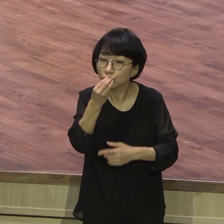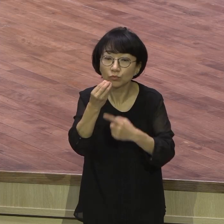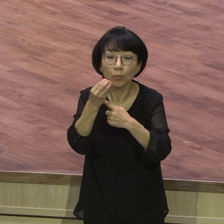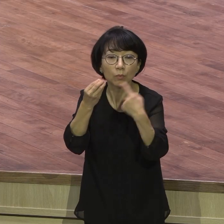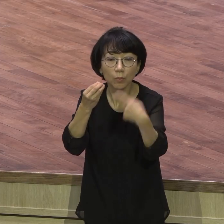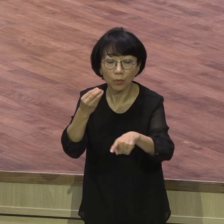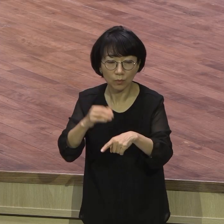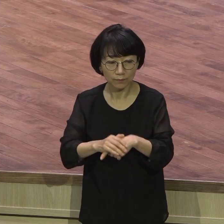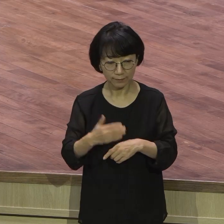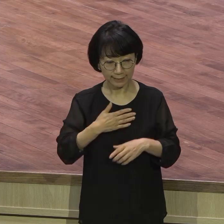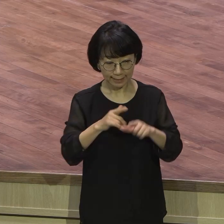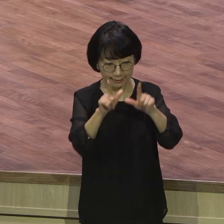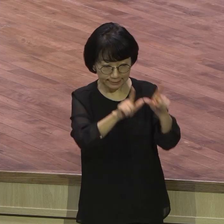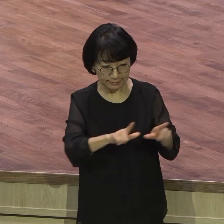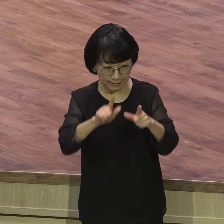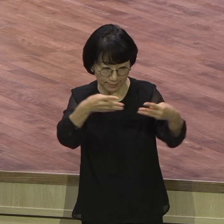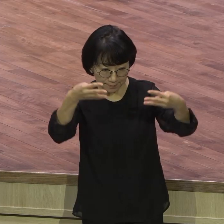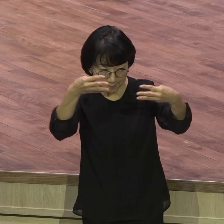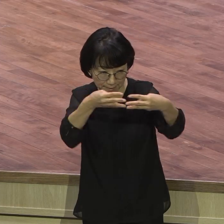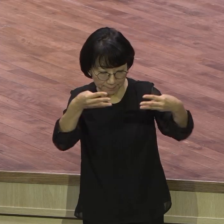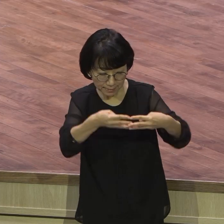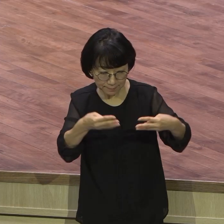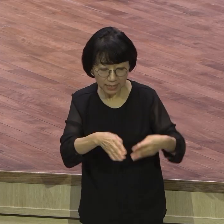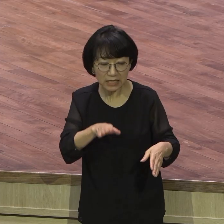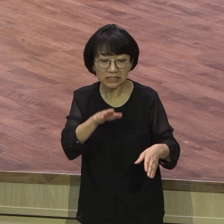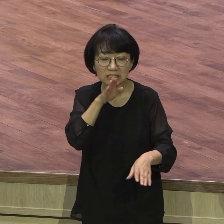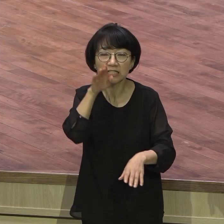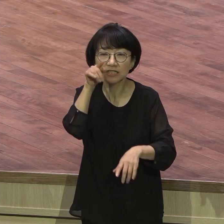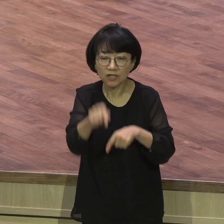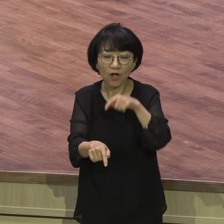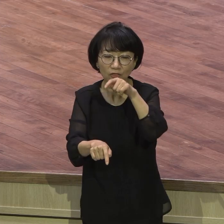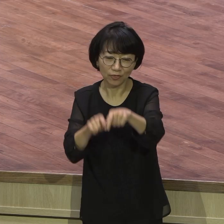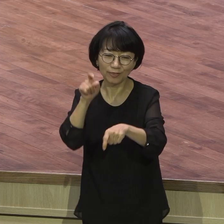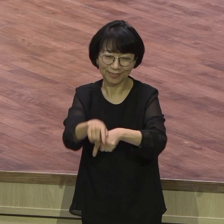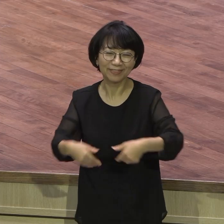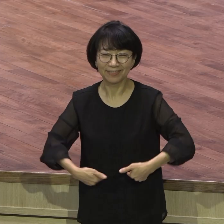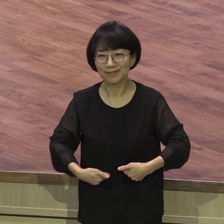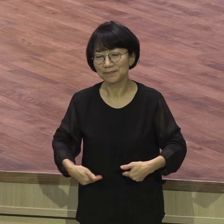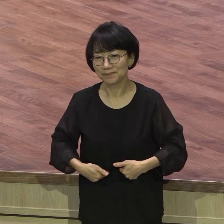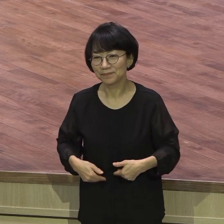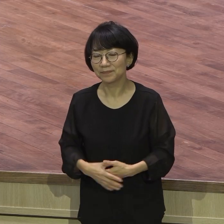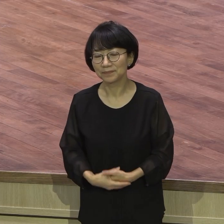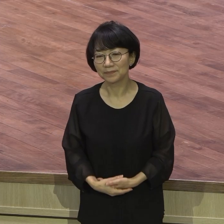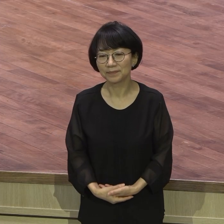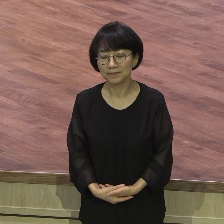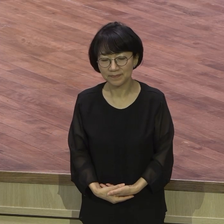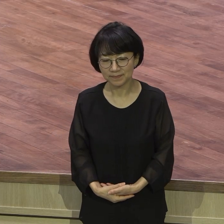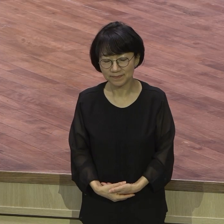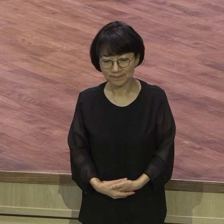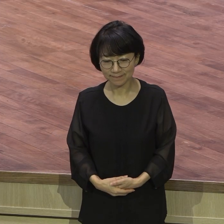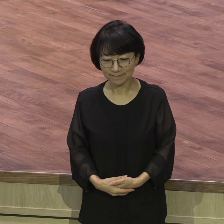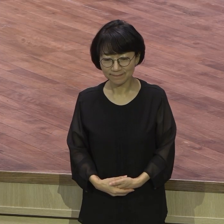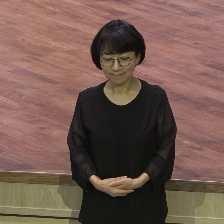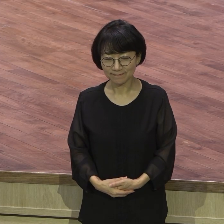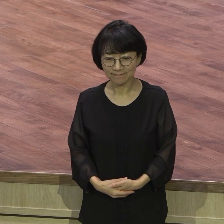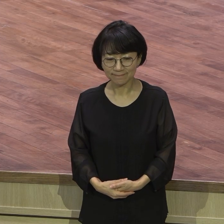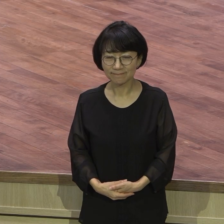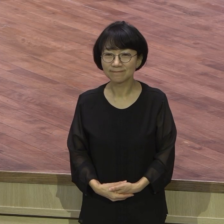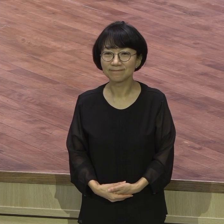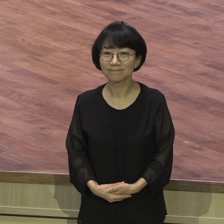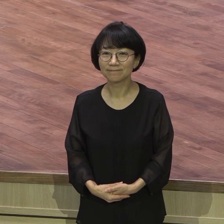사실적으로 적용해서 실천해야 될 부분이다 라는 거에요 그리고